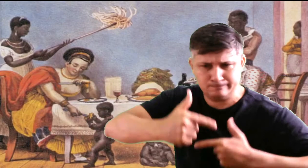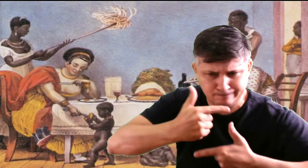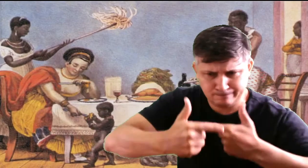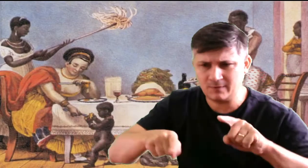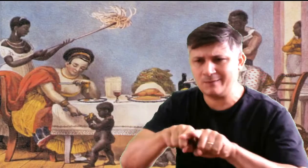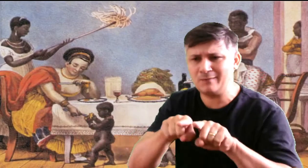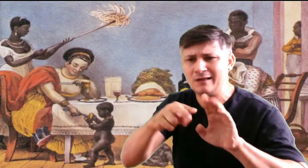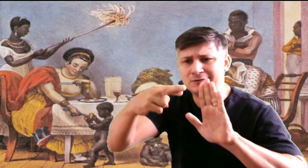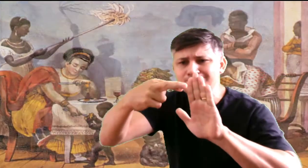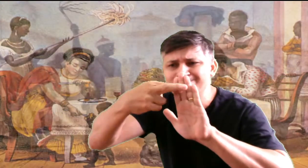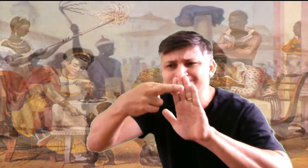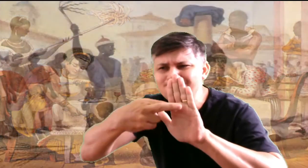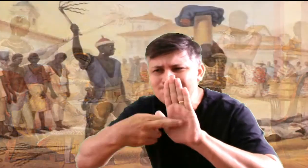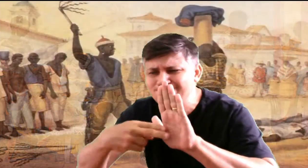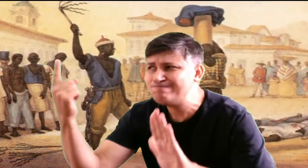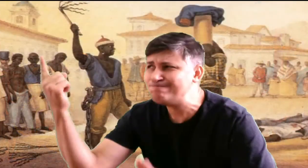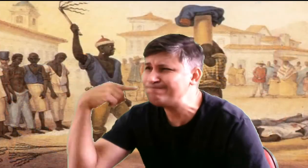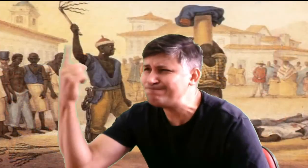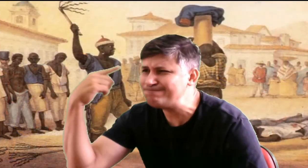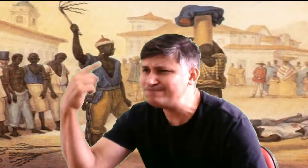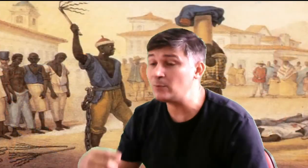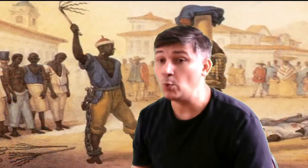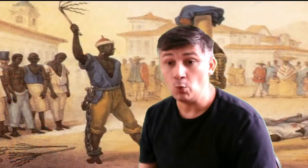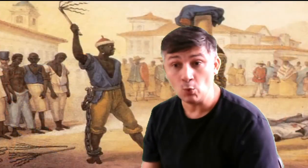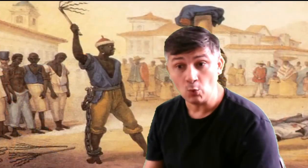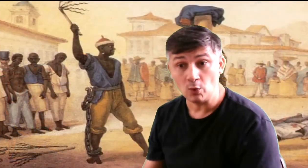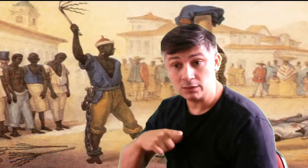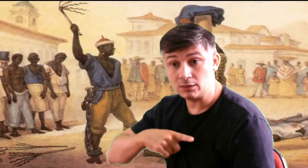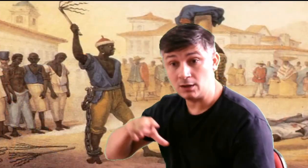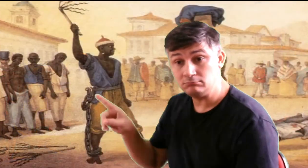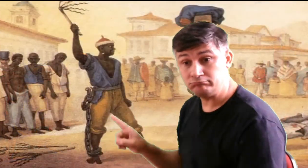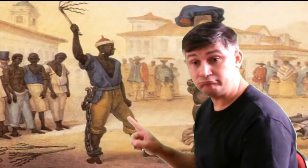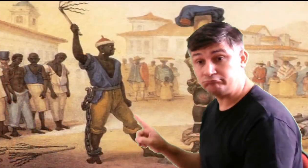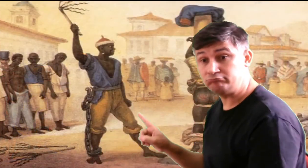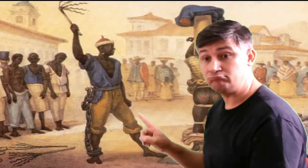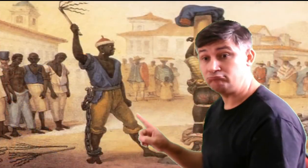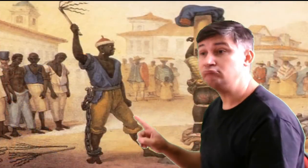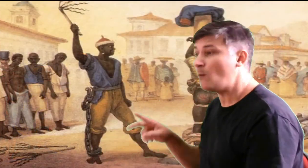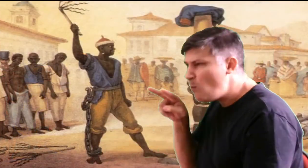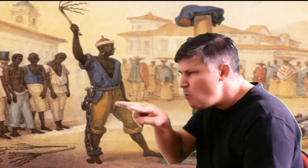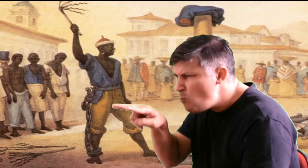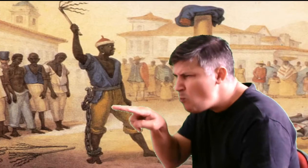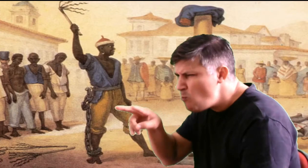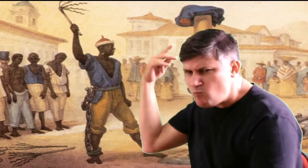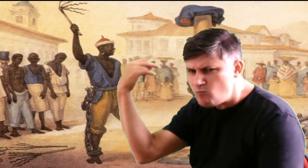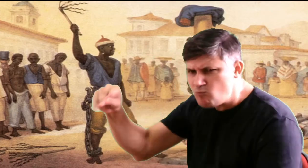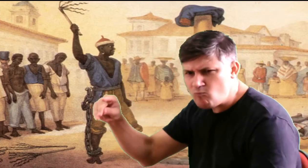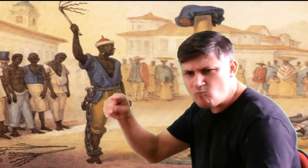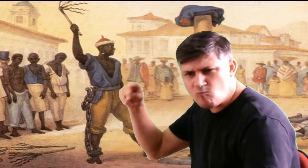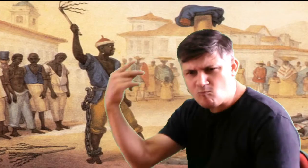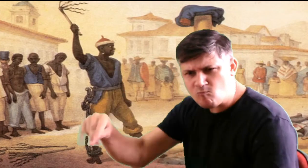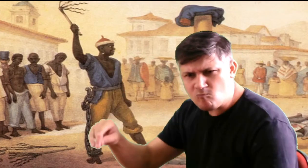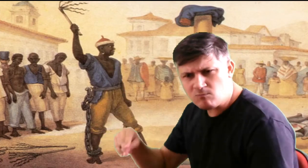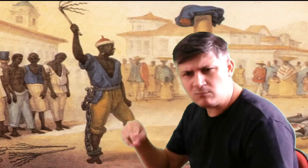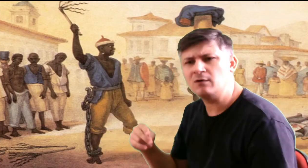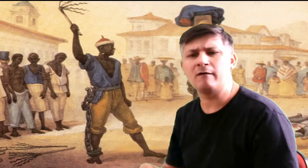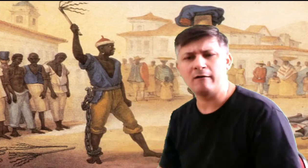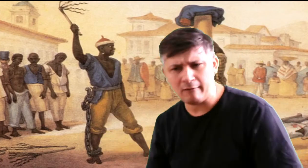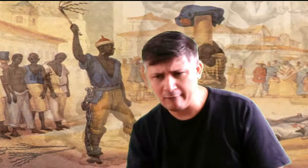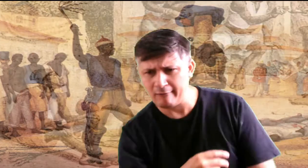lugar, sempre convivendo com a vigilância dos feitores e com os castigos físicos. Muitos